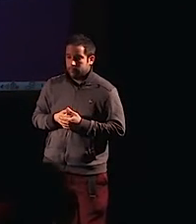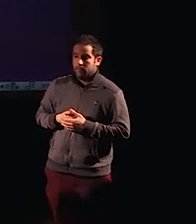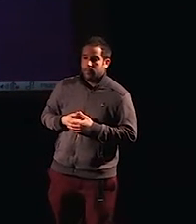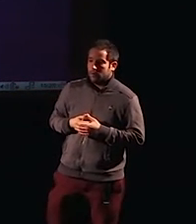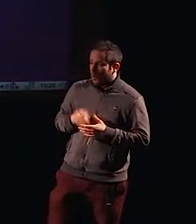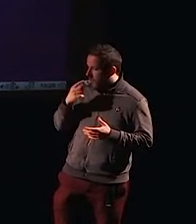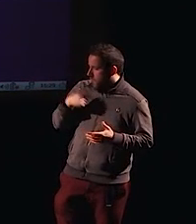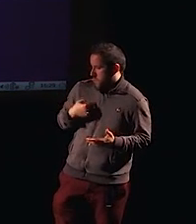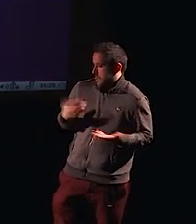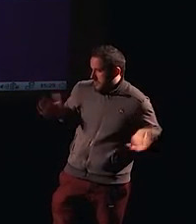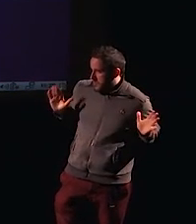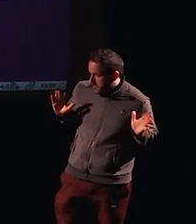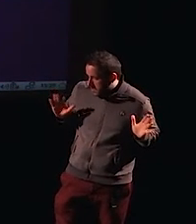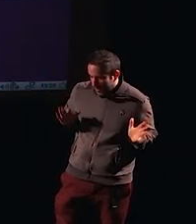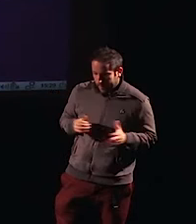moi, ce qui me...